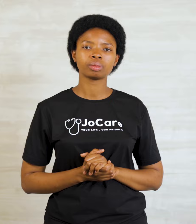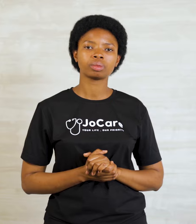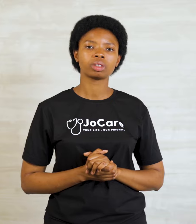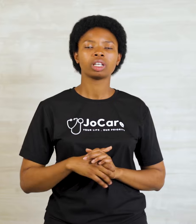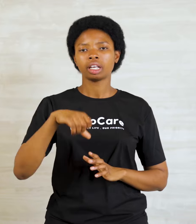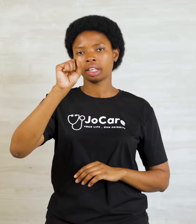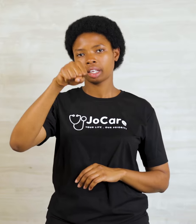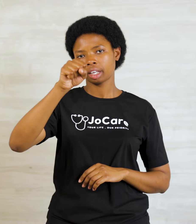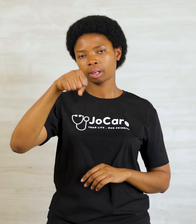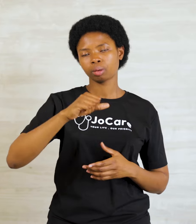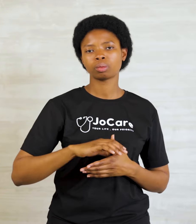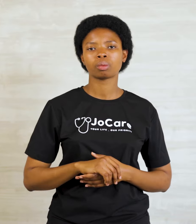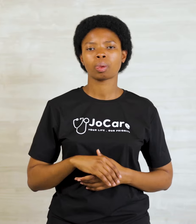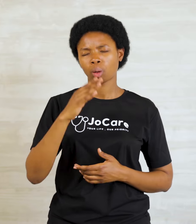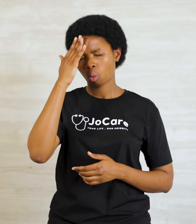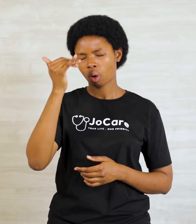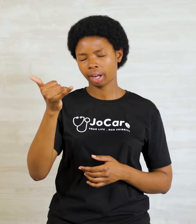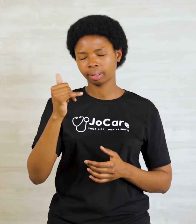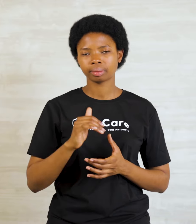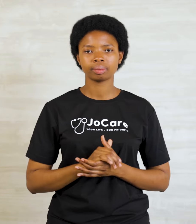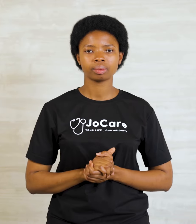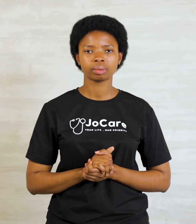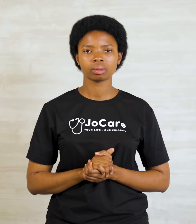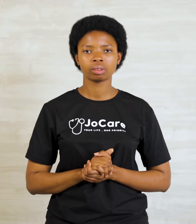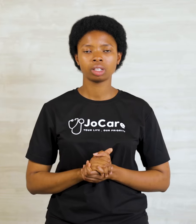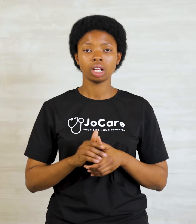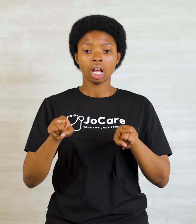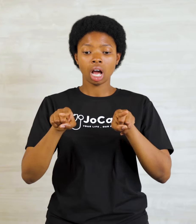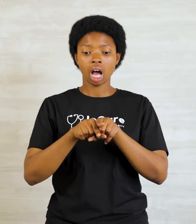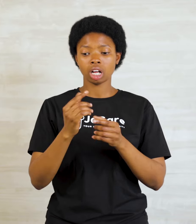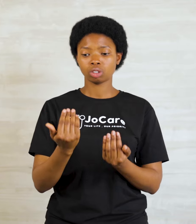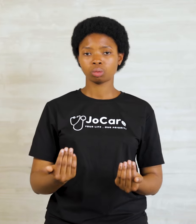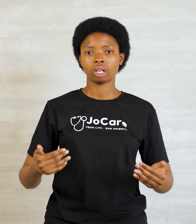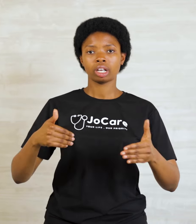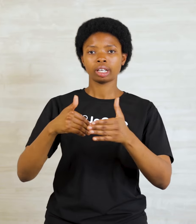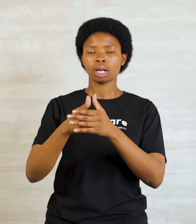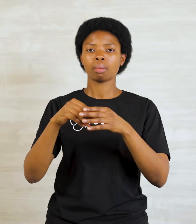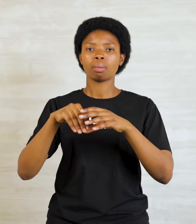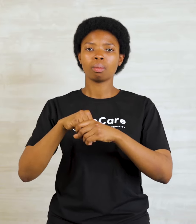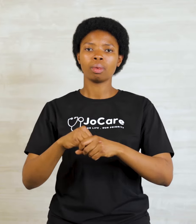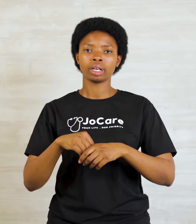kubera iki nk'uko umwana agera mu wa kane primaire